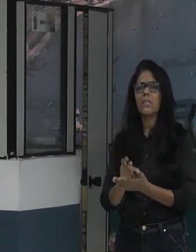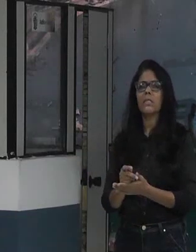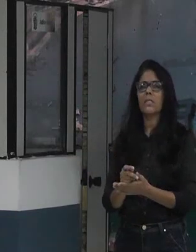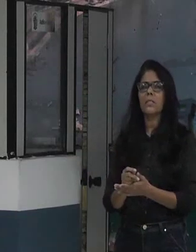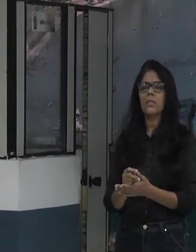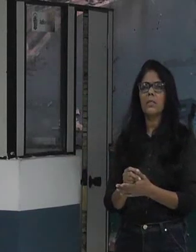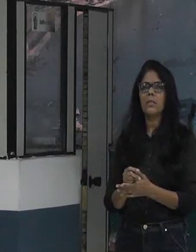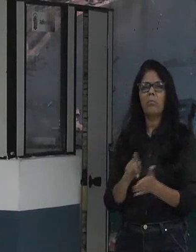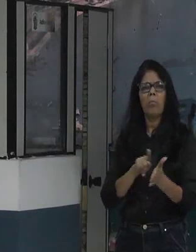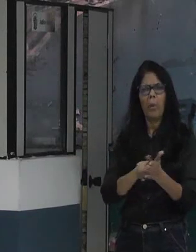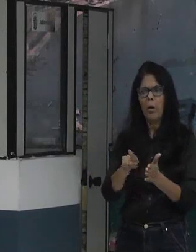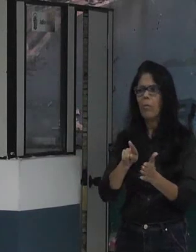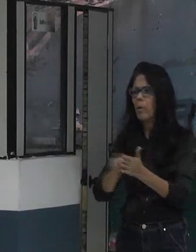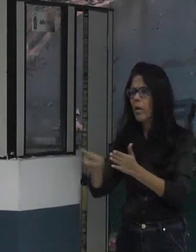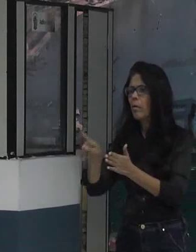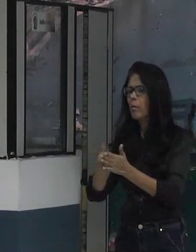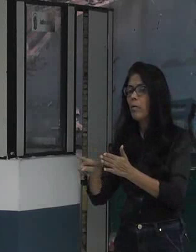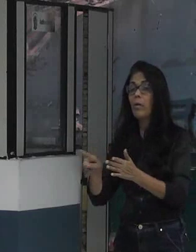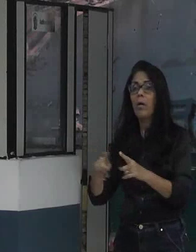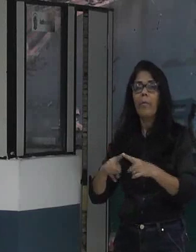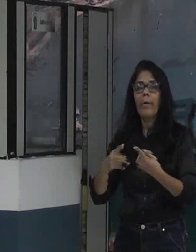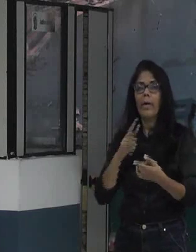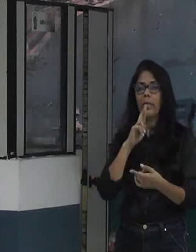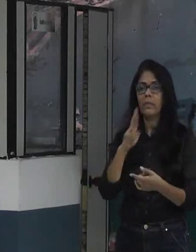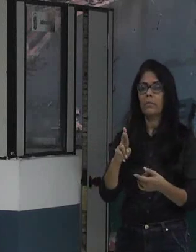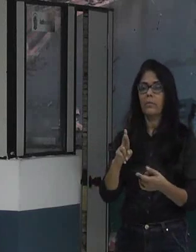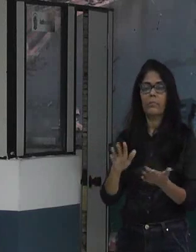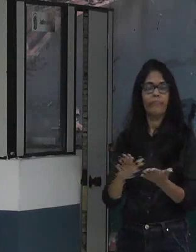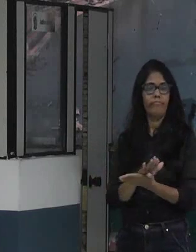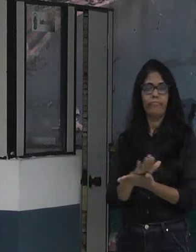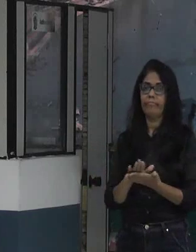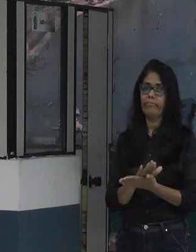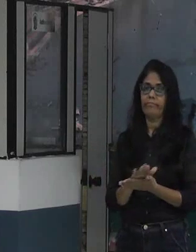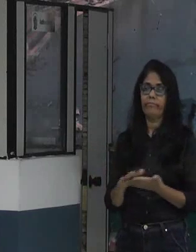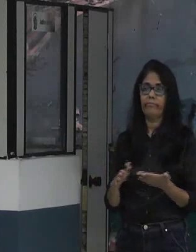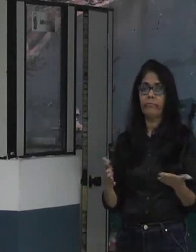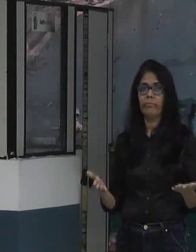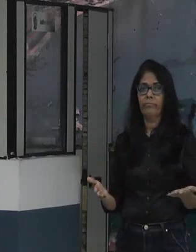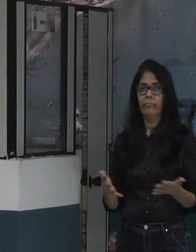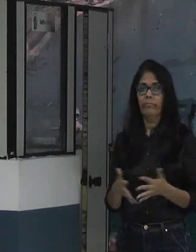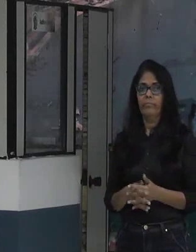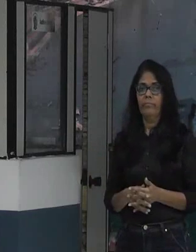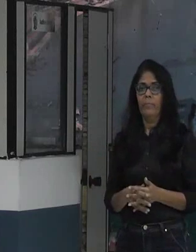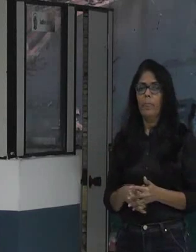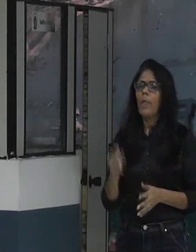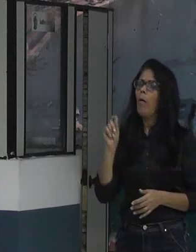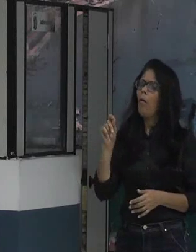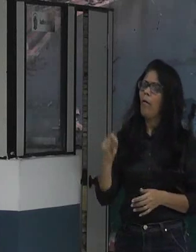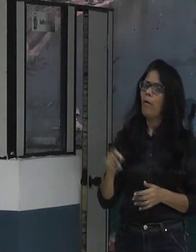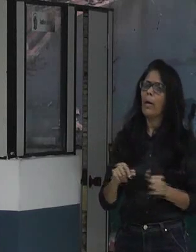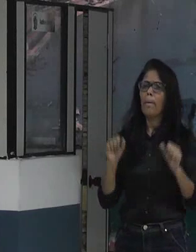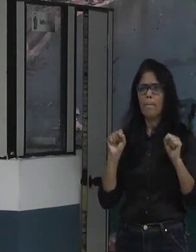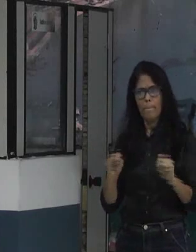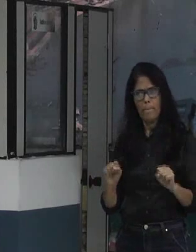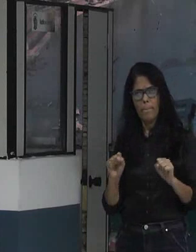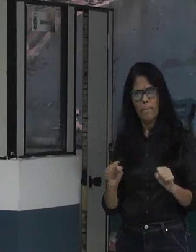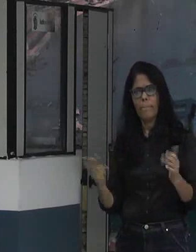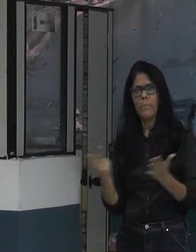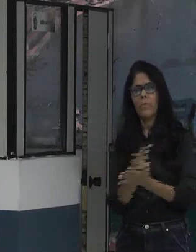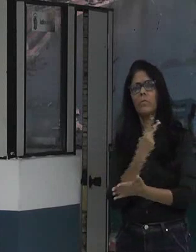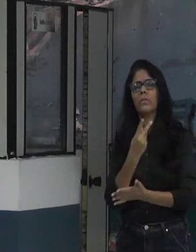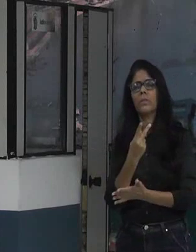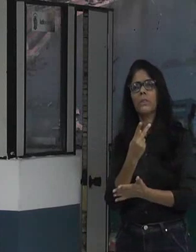por exemplo, o que é mesmo que nós vamos ter? O que é que Ilhéus vai ganhar com o Porto Sul? Aqui não é posição